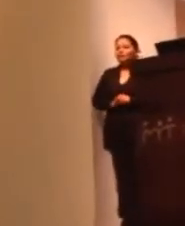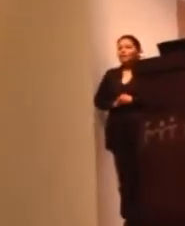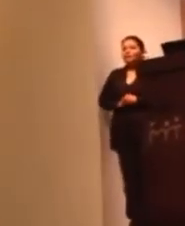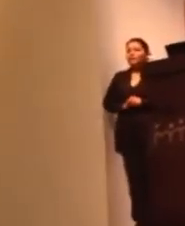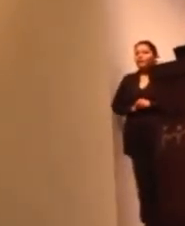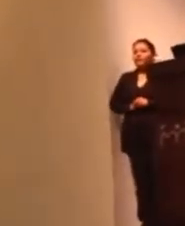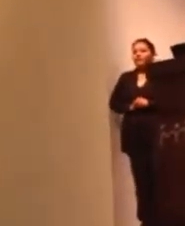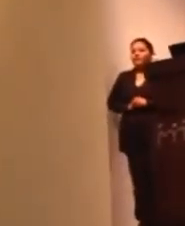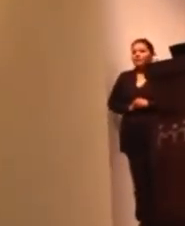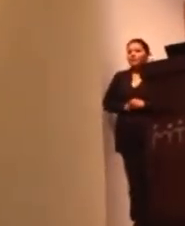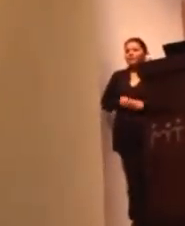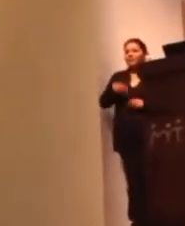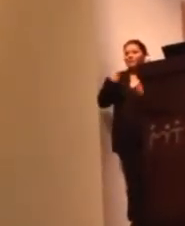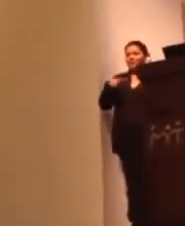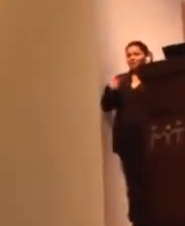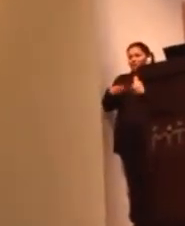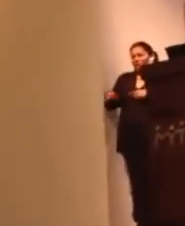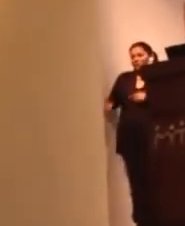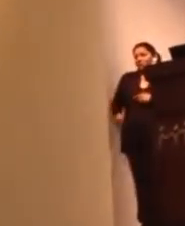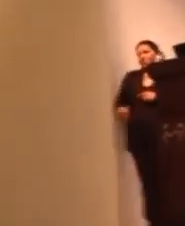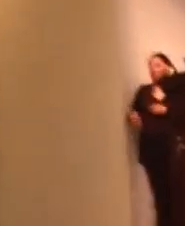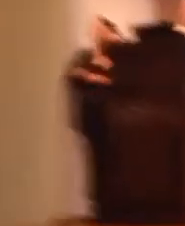Marcaje personal.